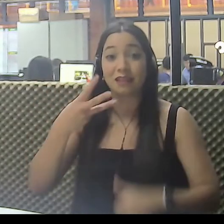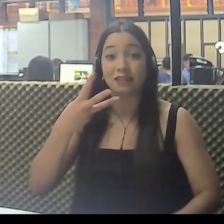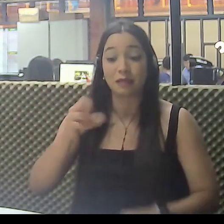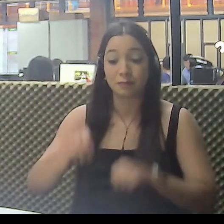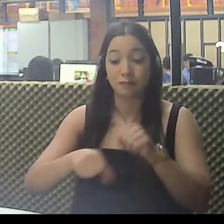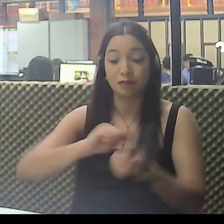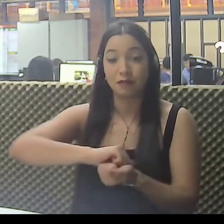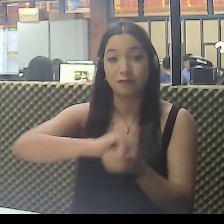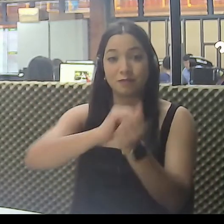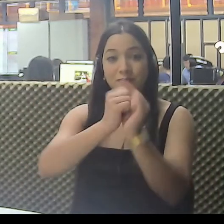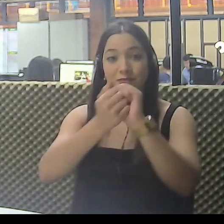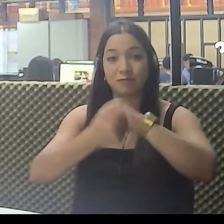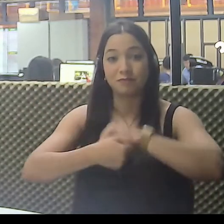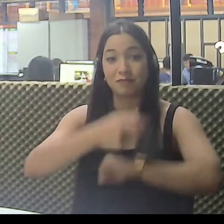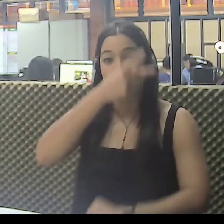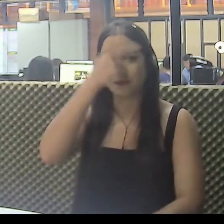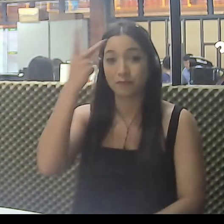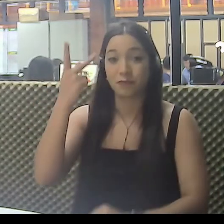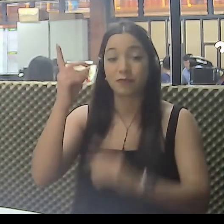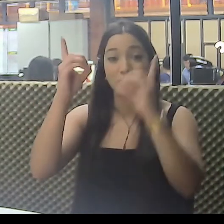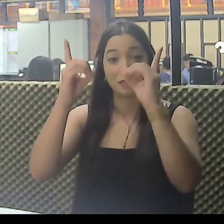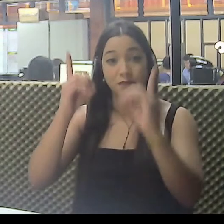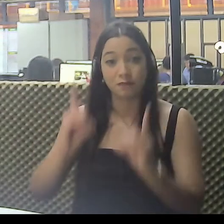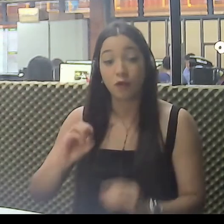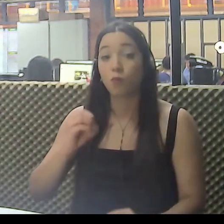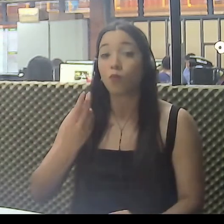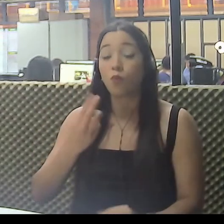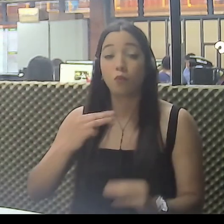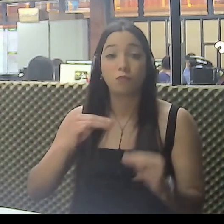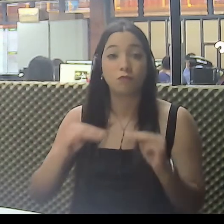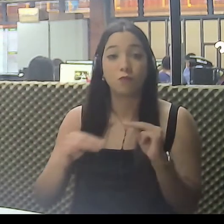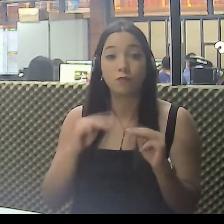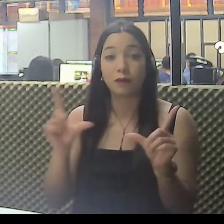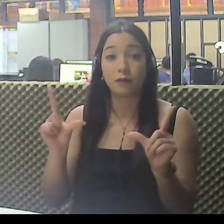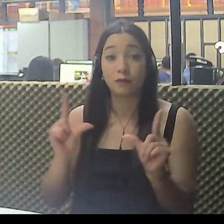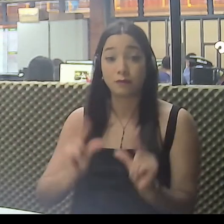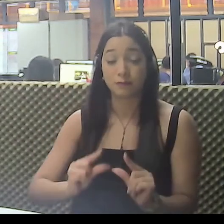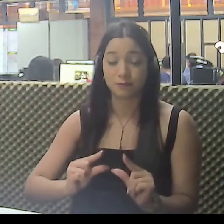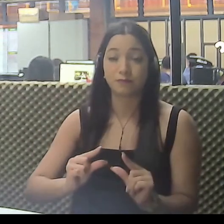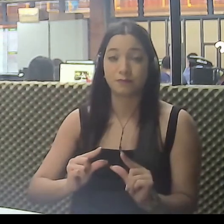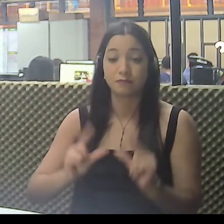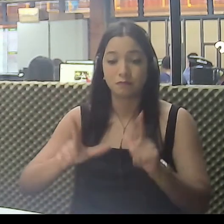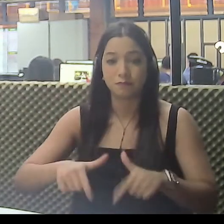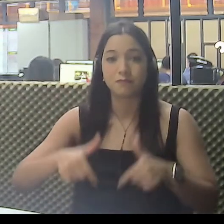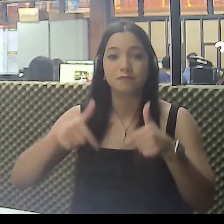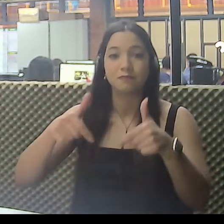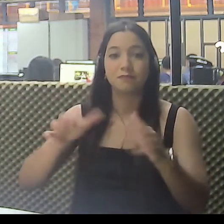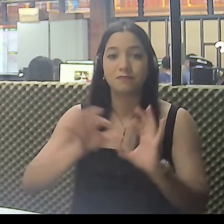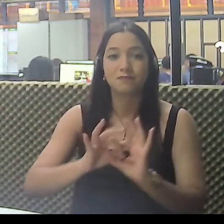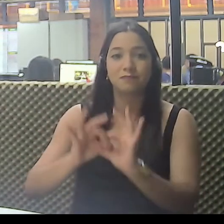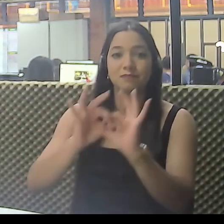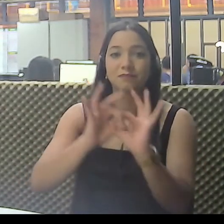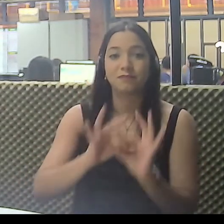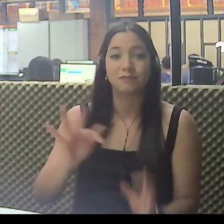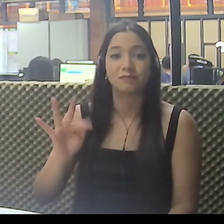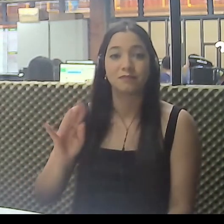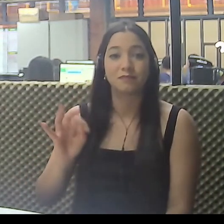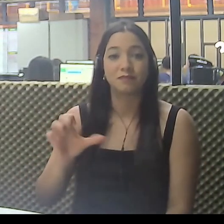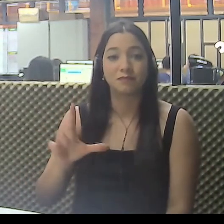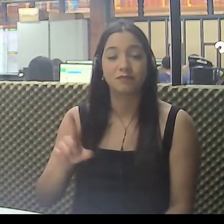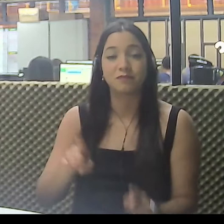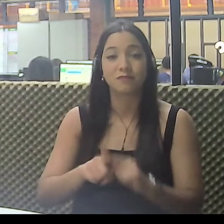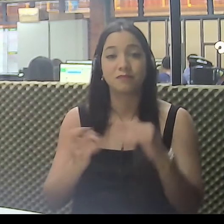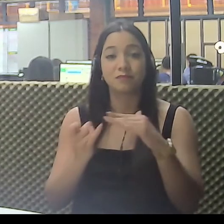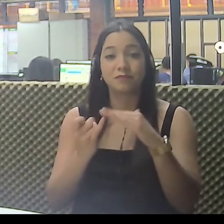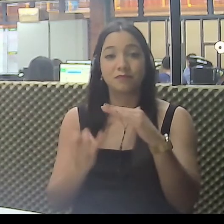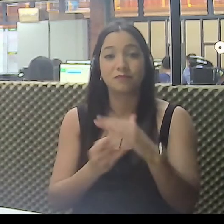bicicletas adaptadas para pessoas com deficiência ou mobilidade reduzida. A iniciativa é uma parceria entre a FUTEL e o